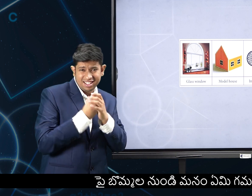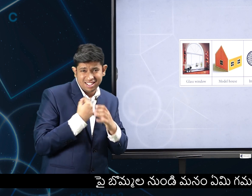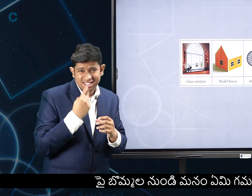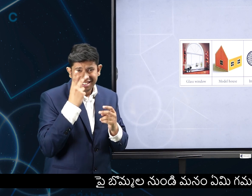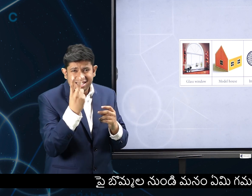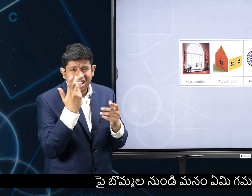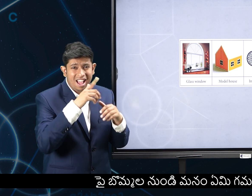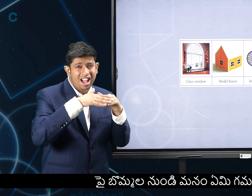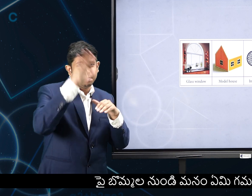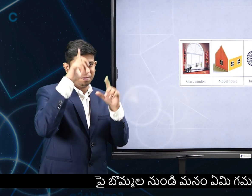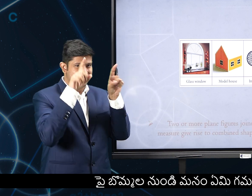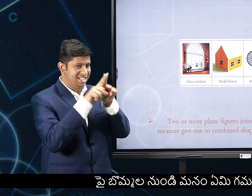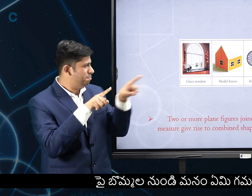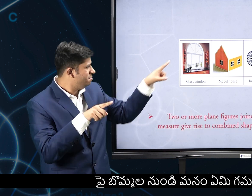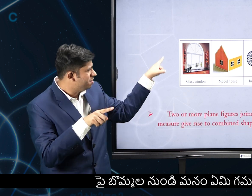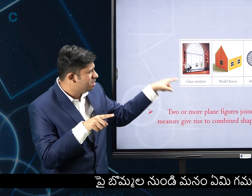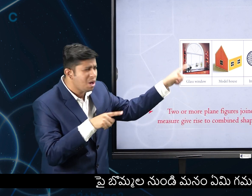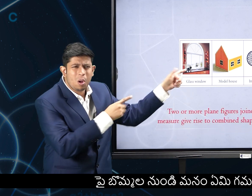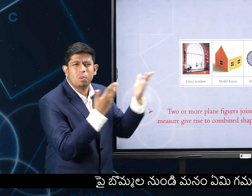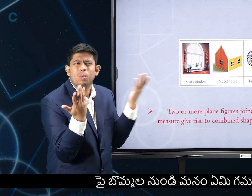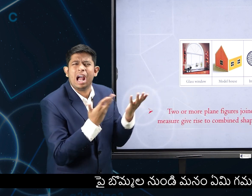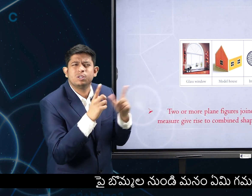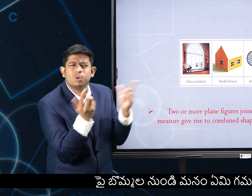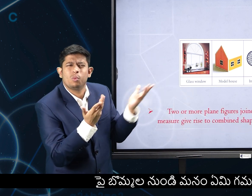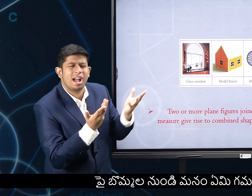పై బొమ్మల నుండి మనం ఏమి గమనిస్తాము?